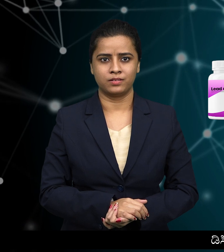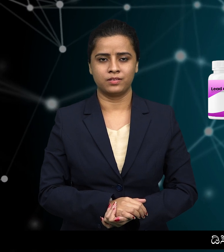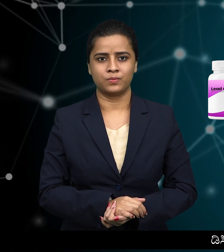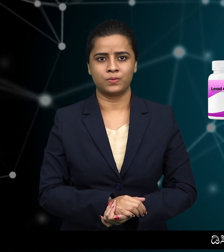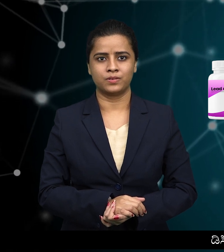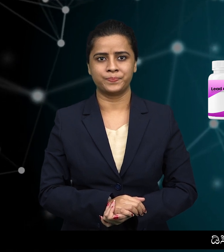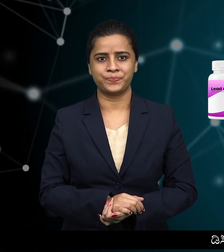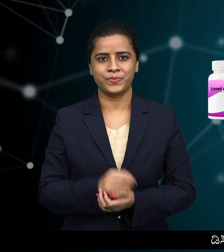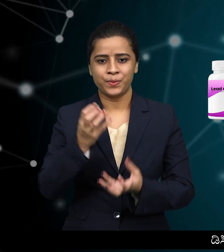distilled water,